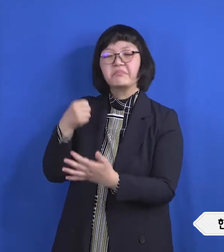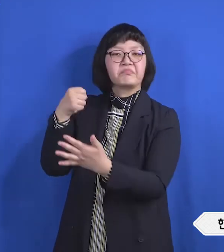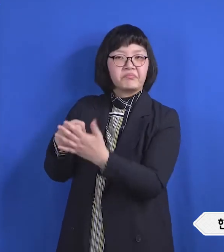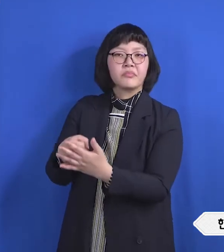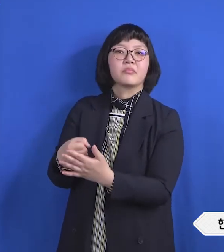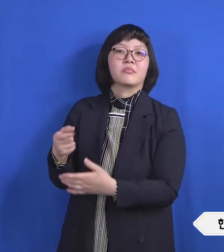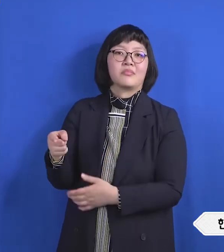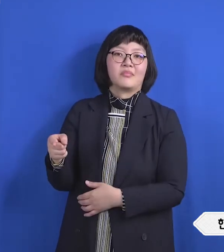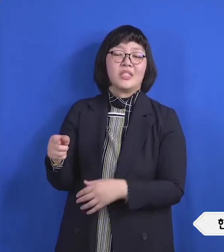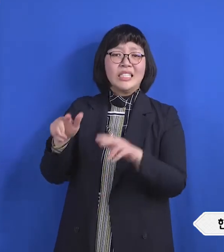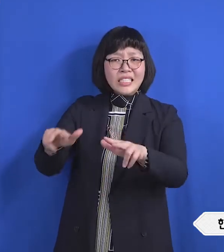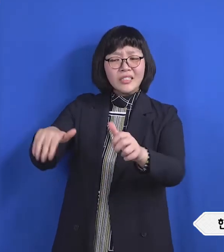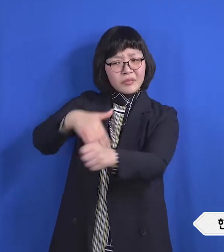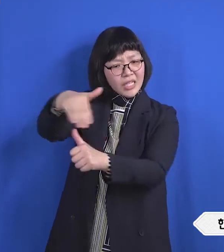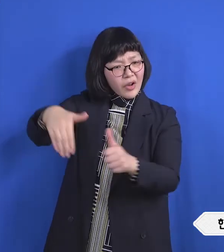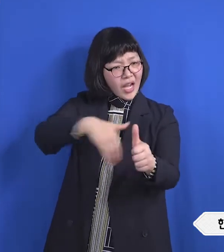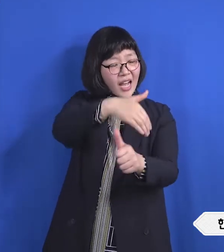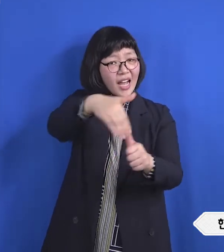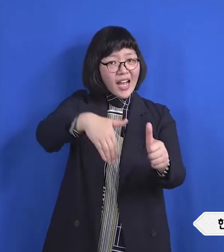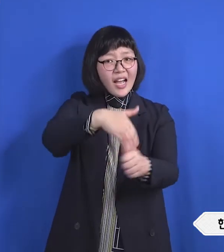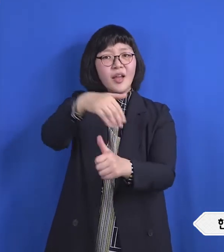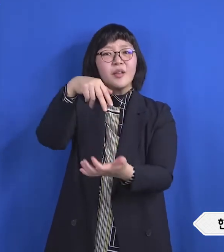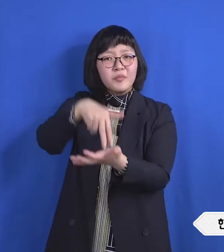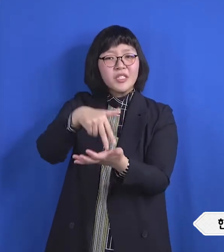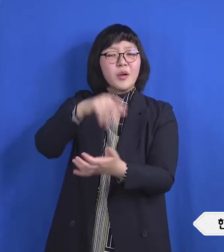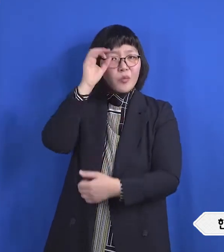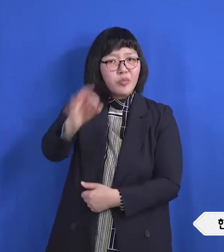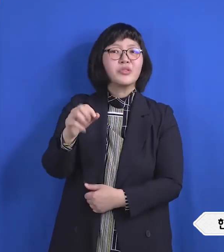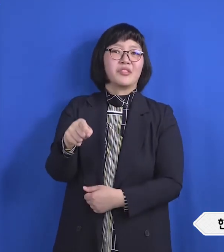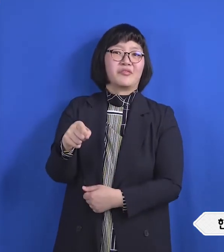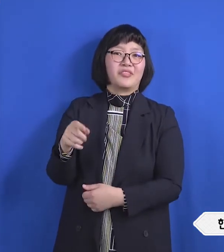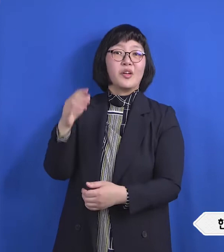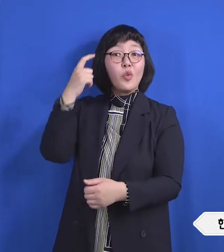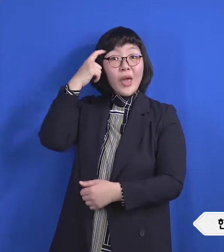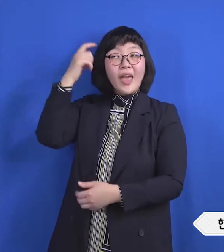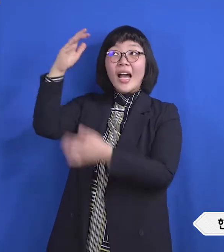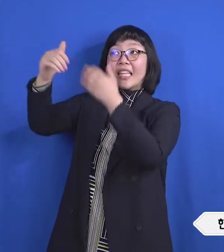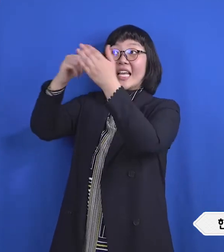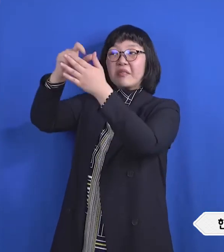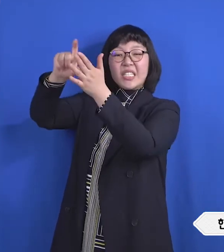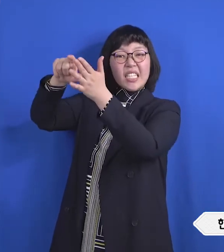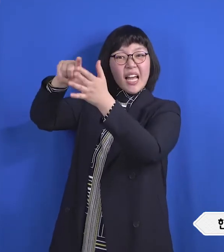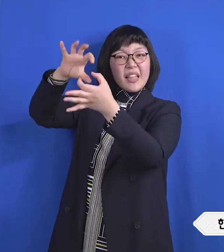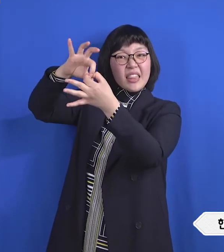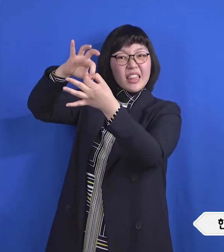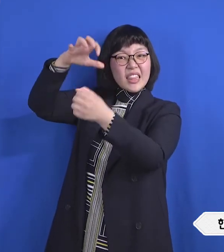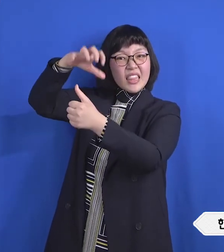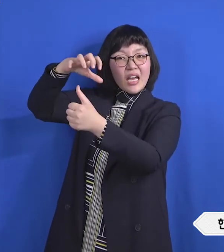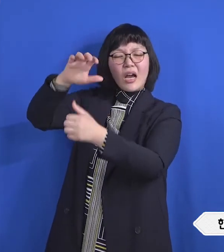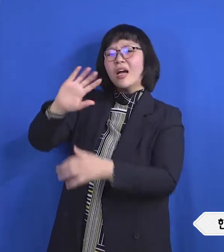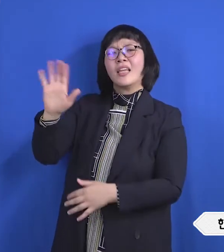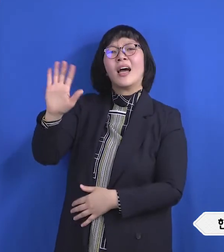것입니다. 하나님은 얼마든지 그러실 수 있습니다. 과거, 현재, 미래를 한눈에 보고 계시기 때문에.